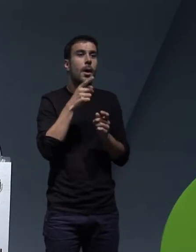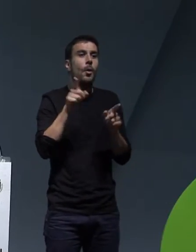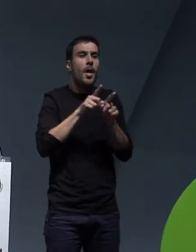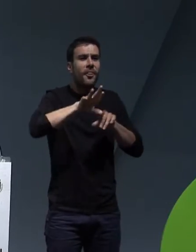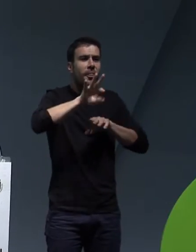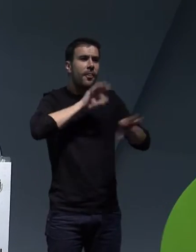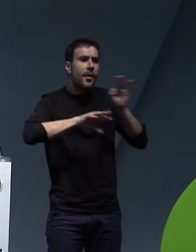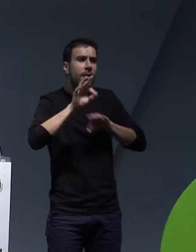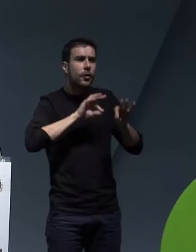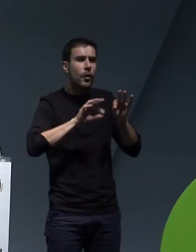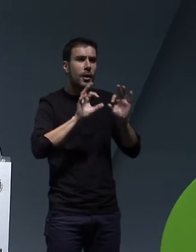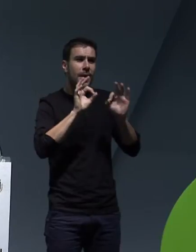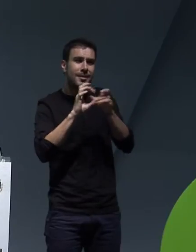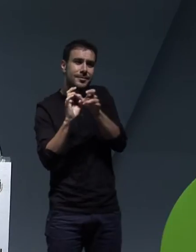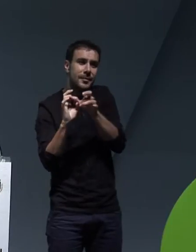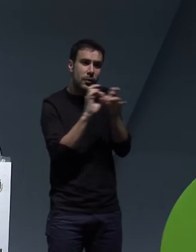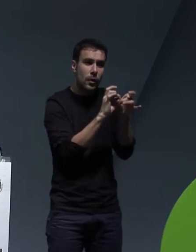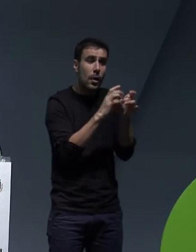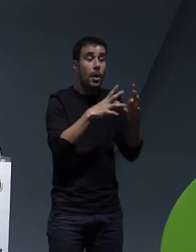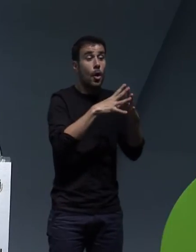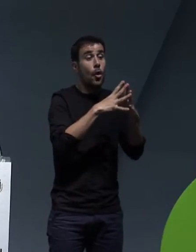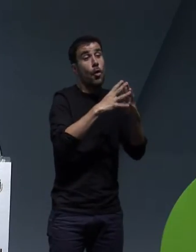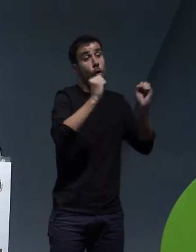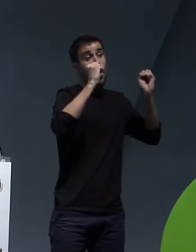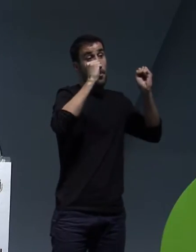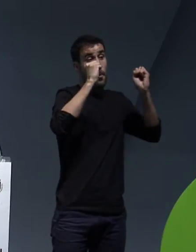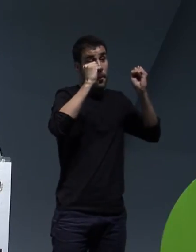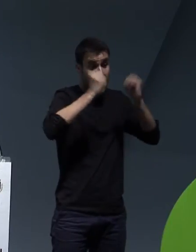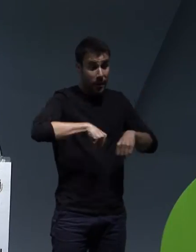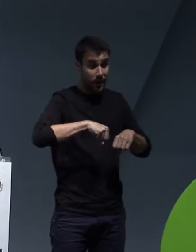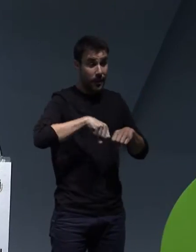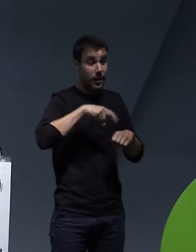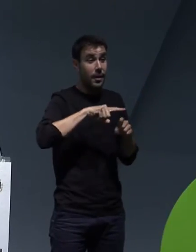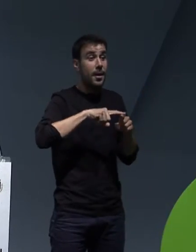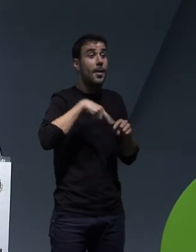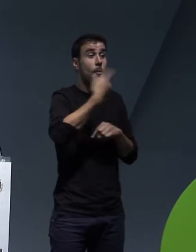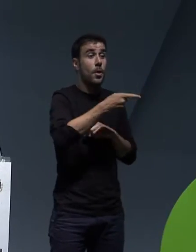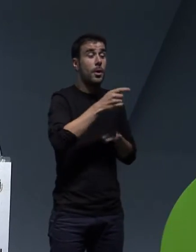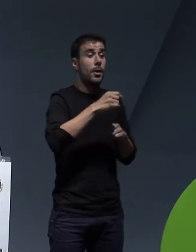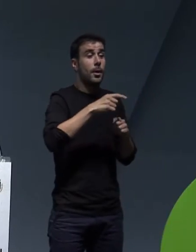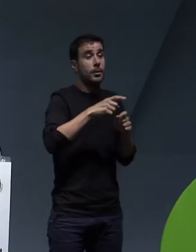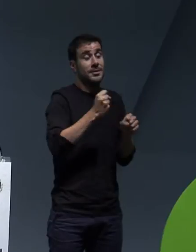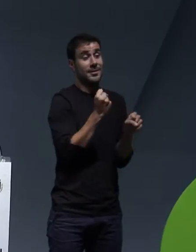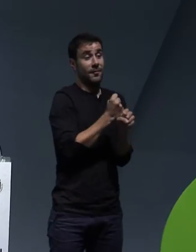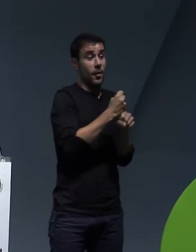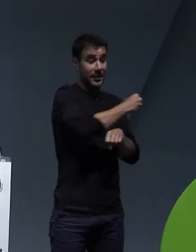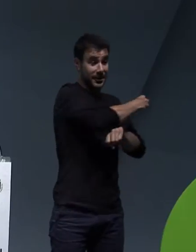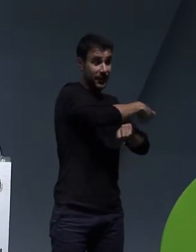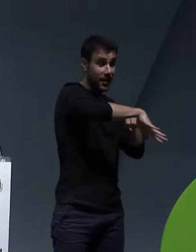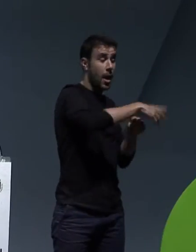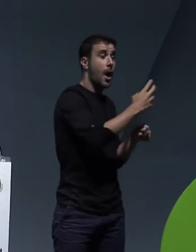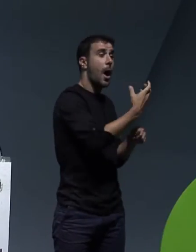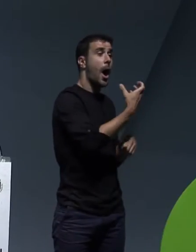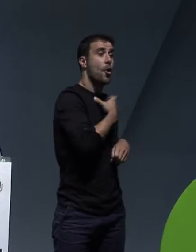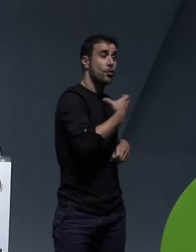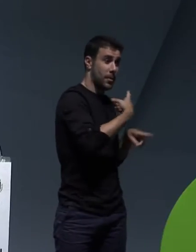decisiones vinculadas a unos convenios que relacionarían bilateralmente cada uno de los